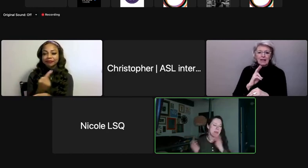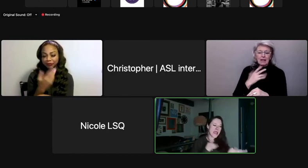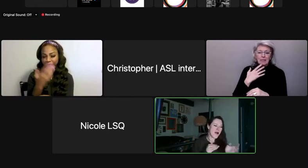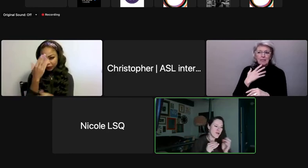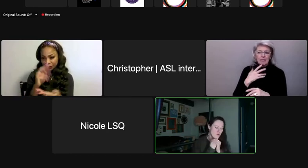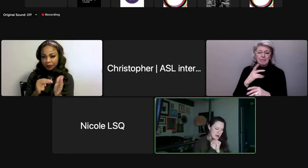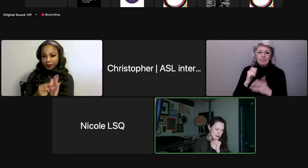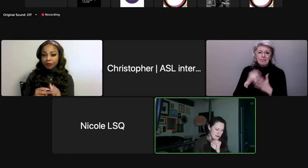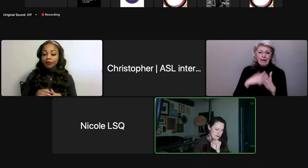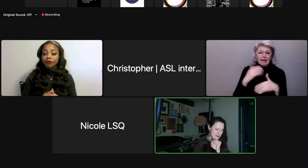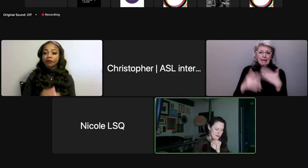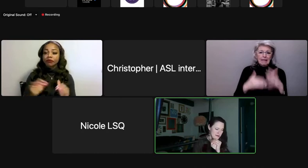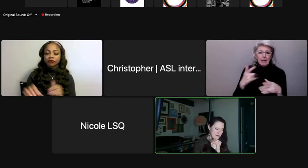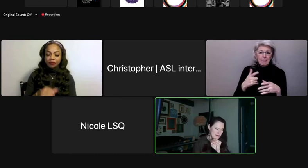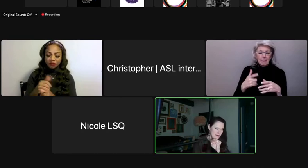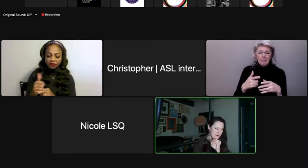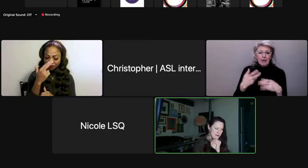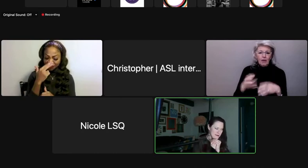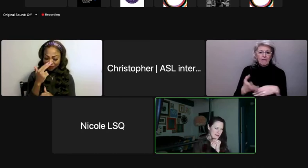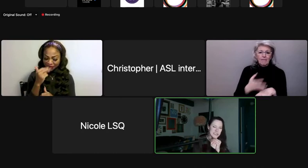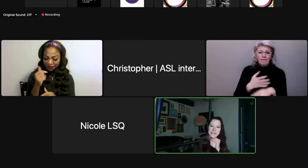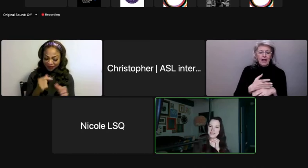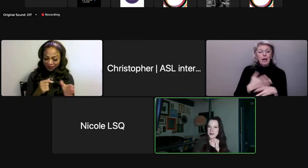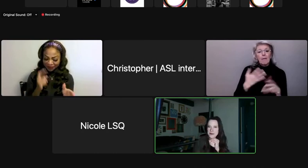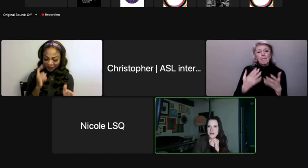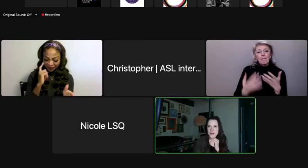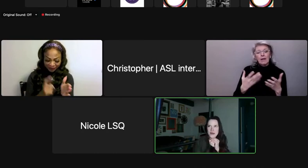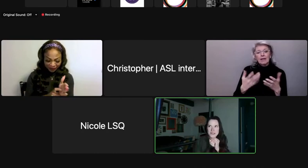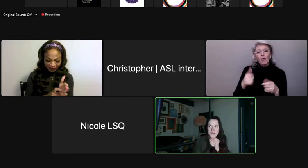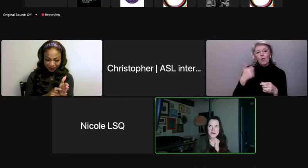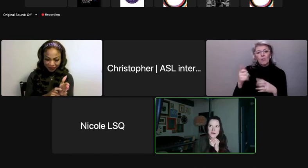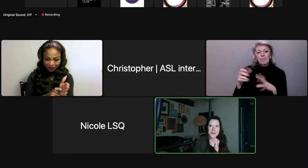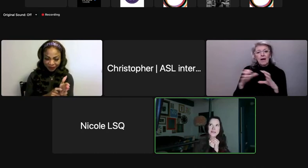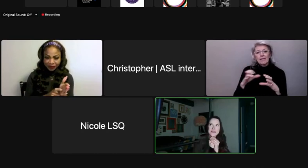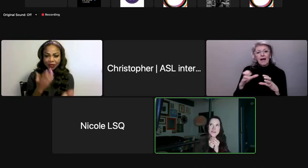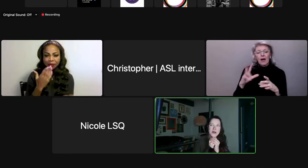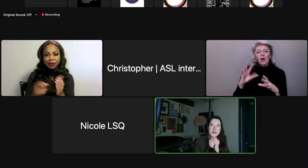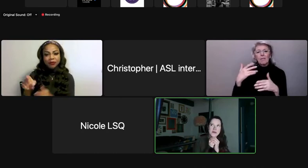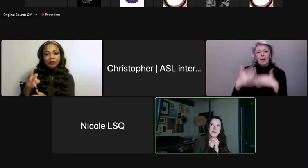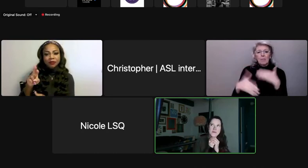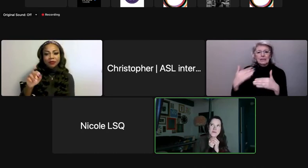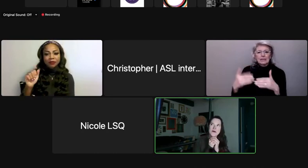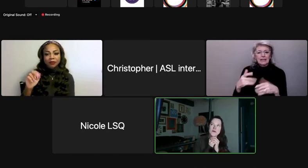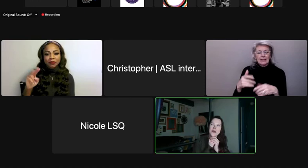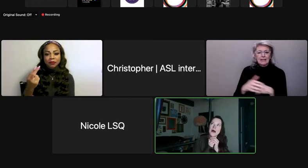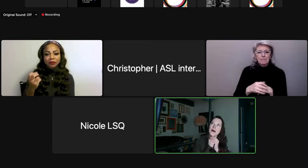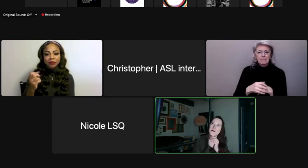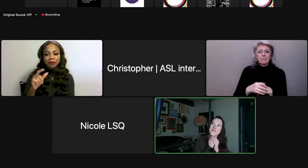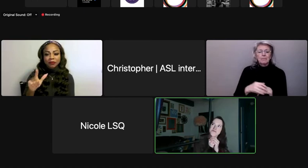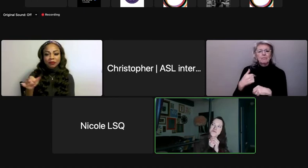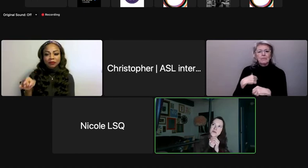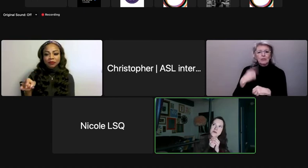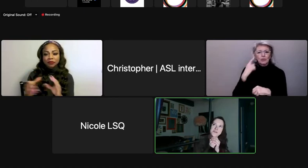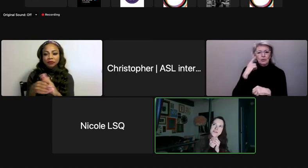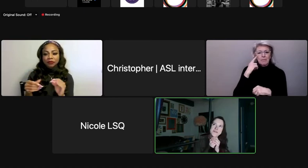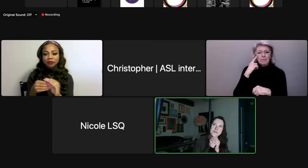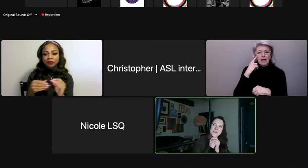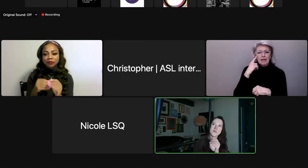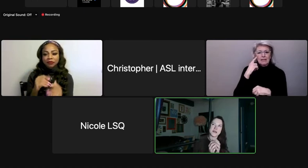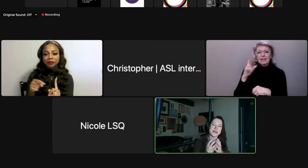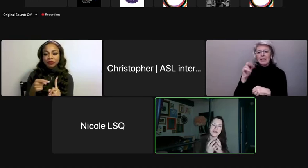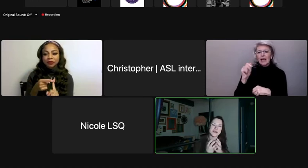mais disons qu'il y a peut-être d'autres façons de procéder et puis je pense aussi je pense Rachel